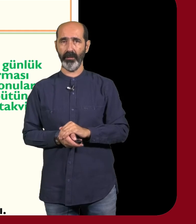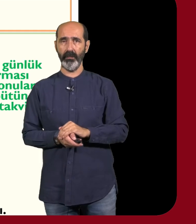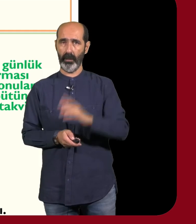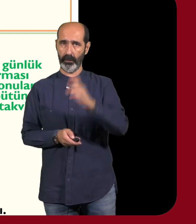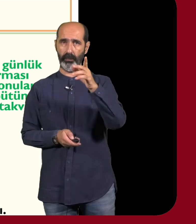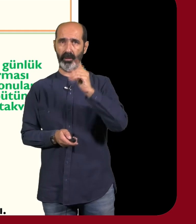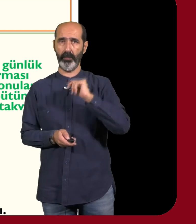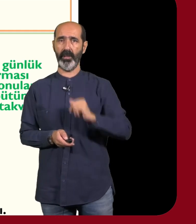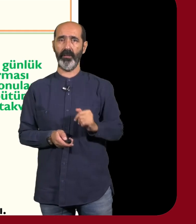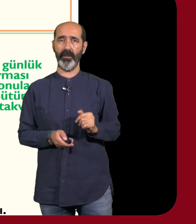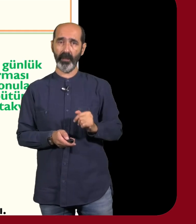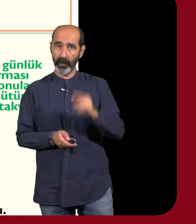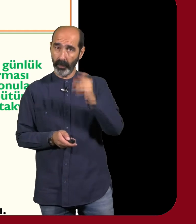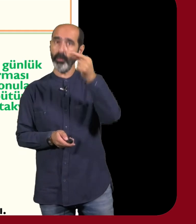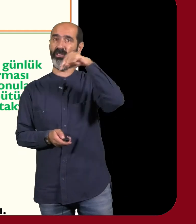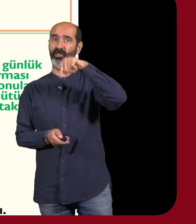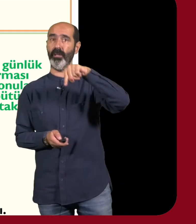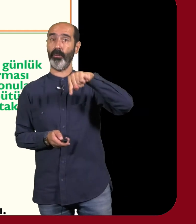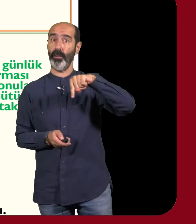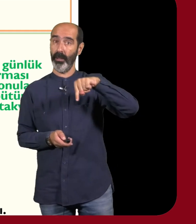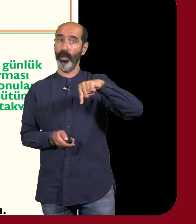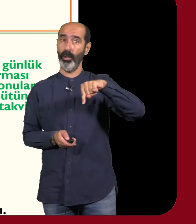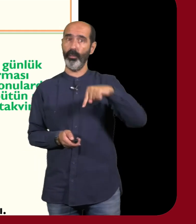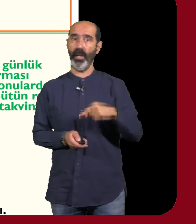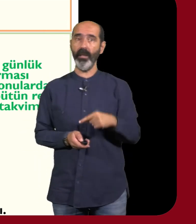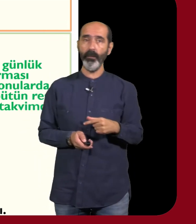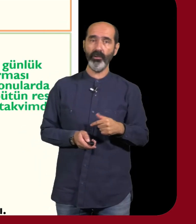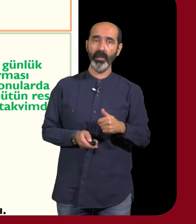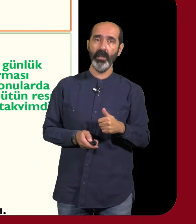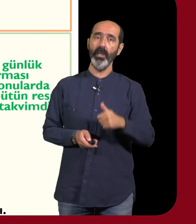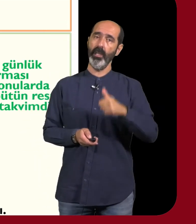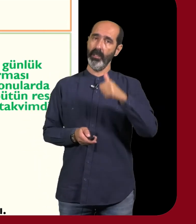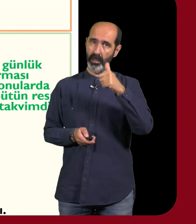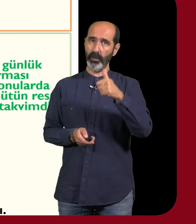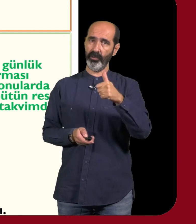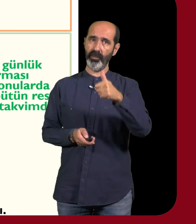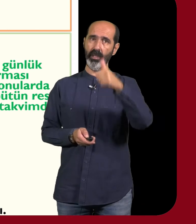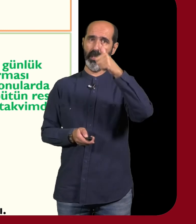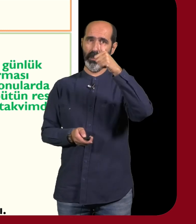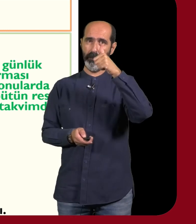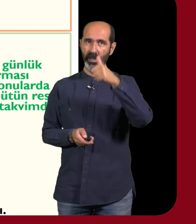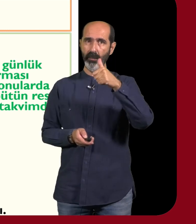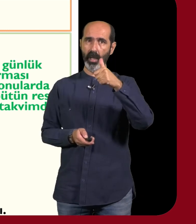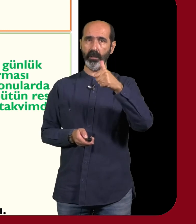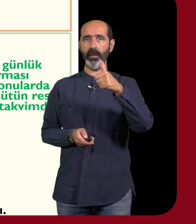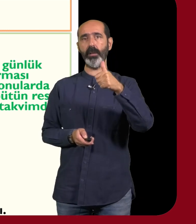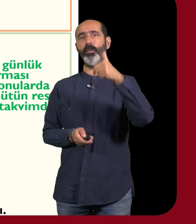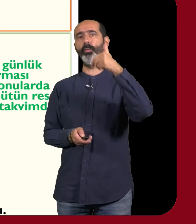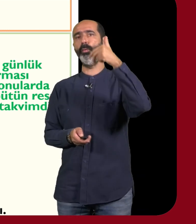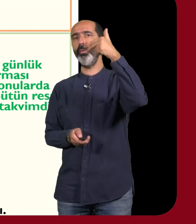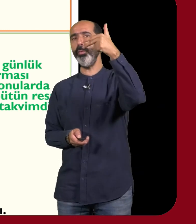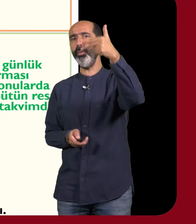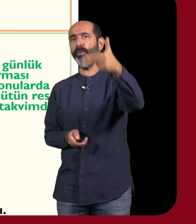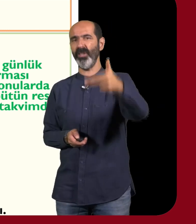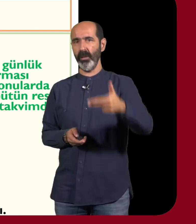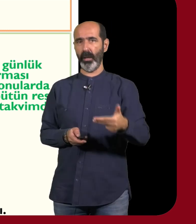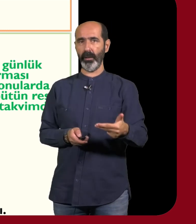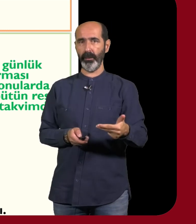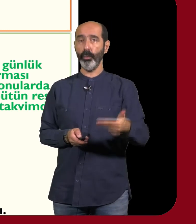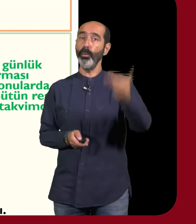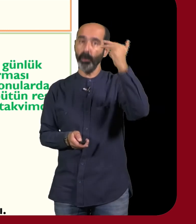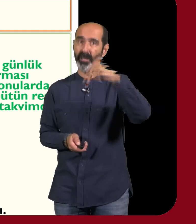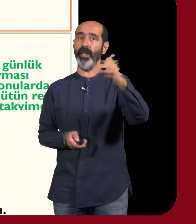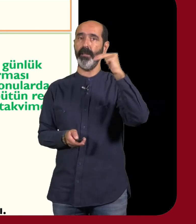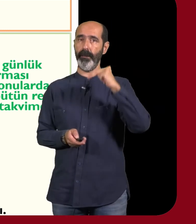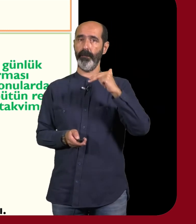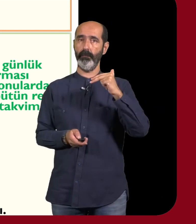hicreti dir 622 esas alan Güneş yılına göre düzenlenmiştir yılbaşısı bir marttır ki uzun